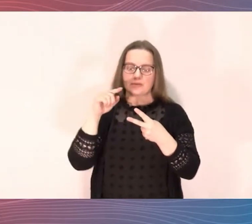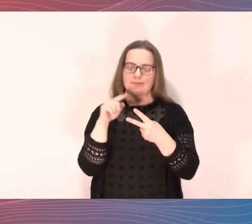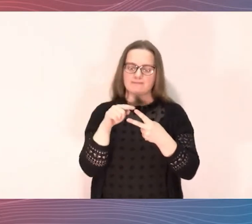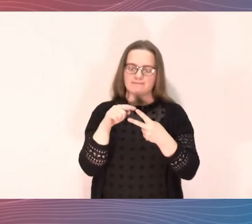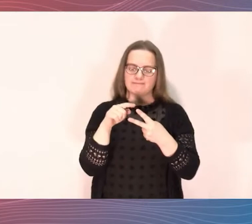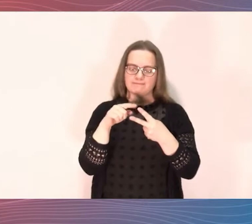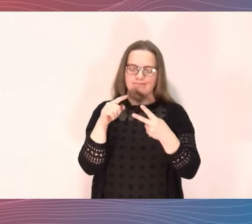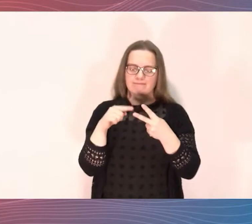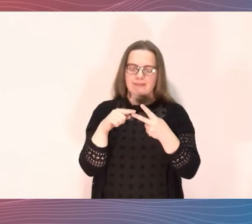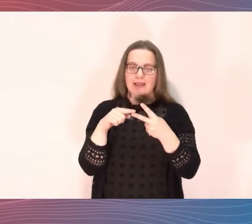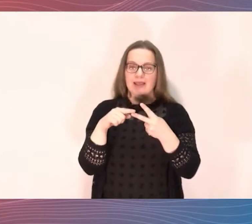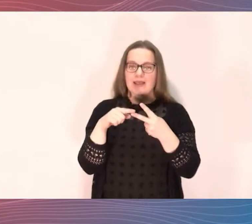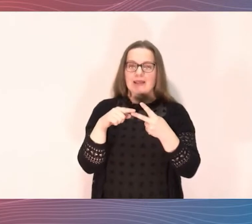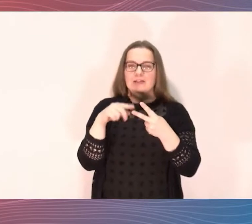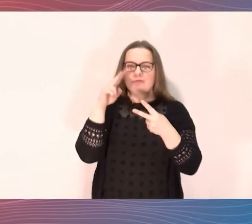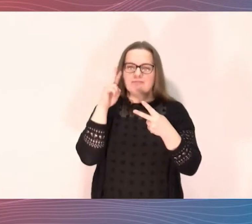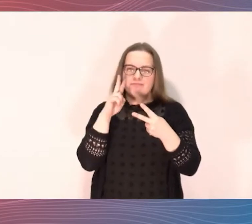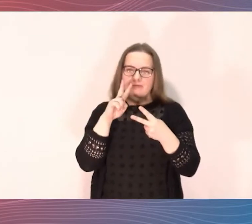da capacidade de visão.